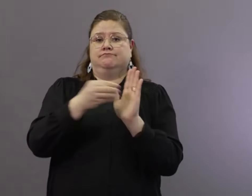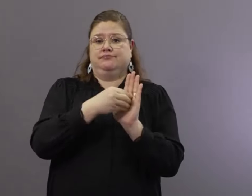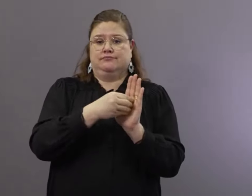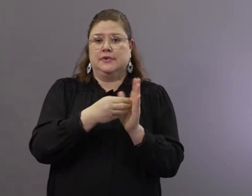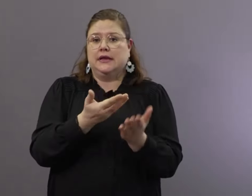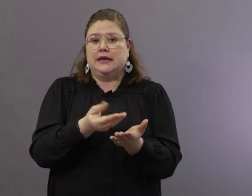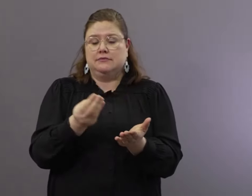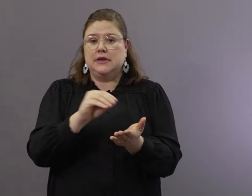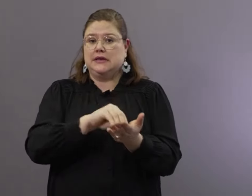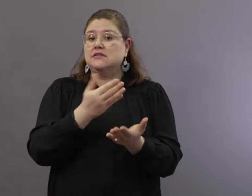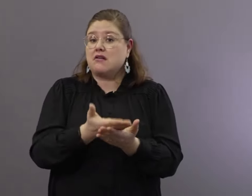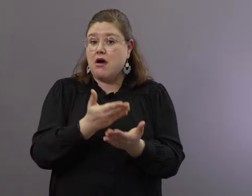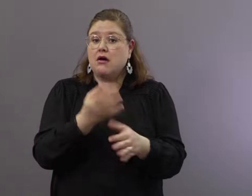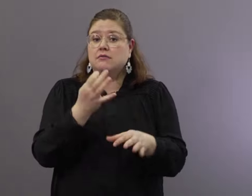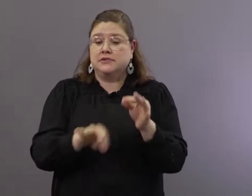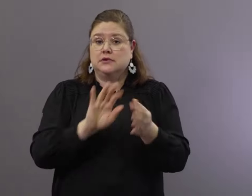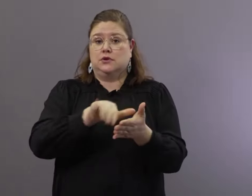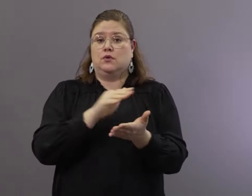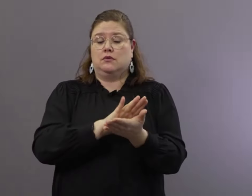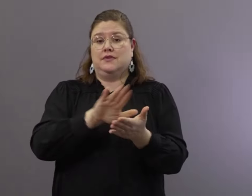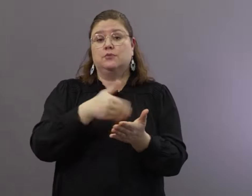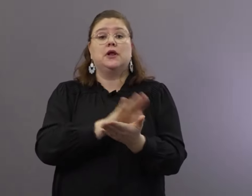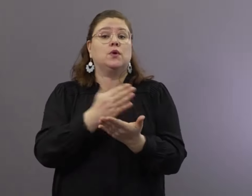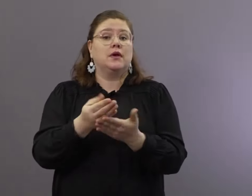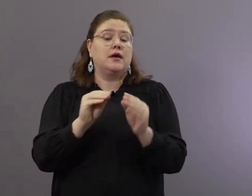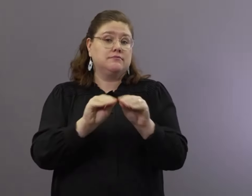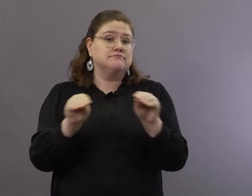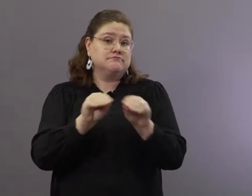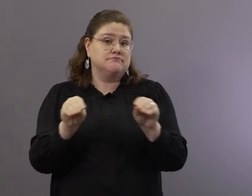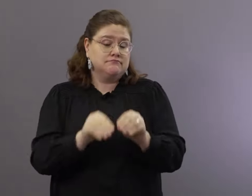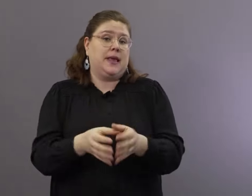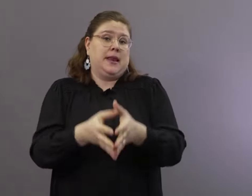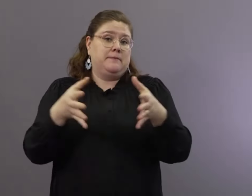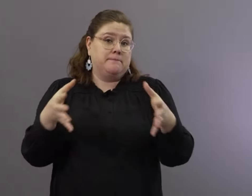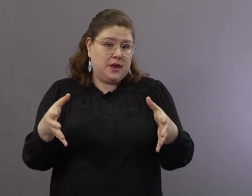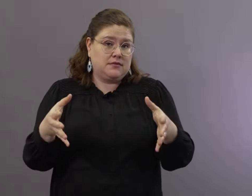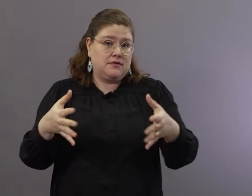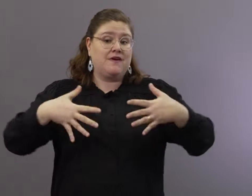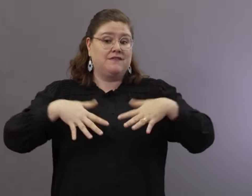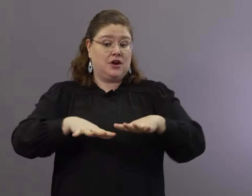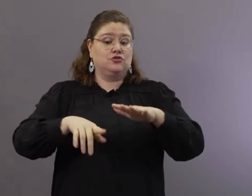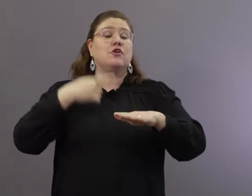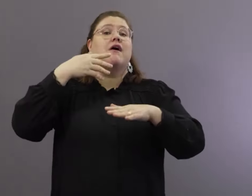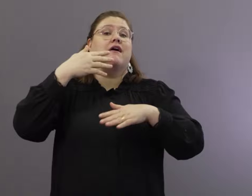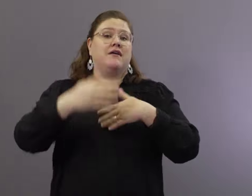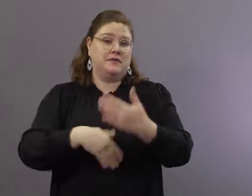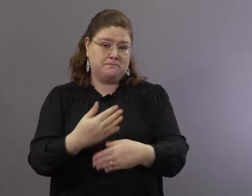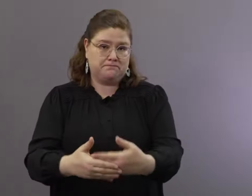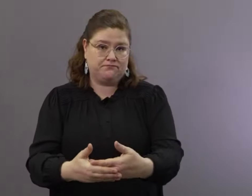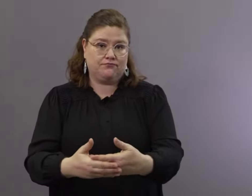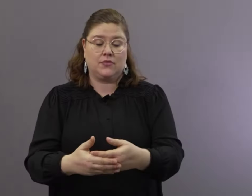rahat tulkkien koulutukseen ja siitä verkoston työ lähti. Olen verkoston